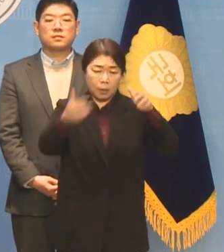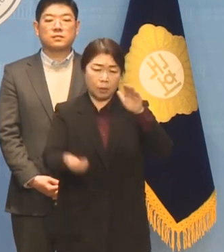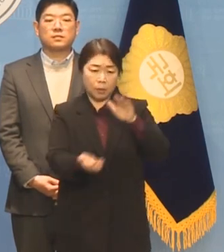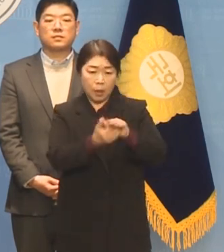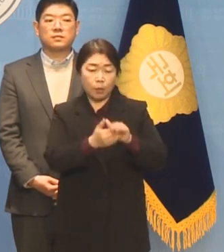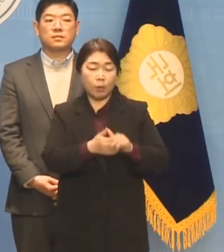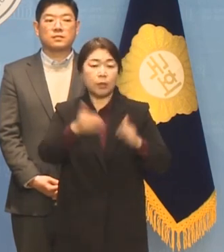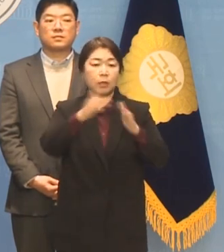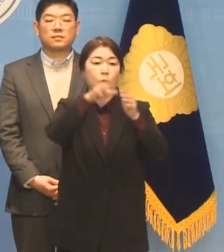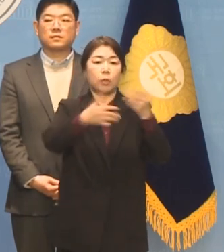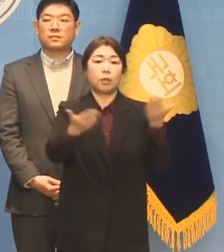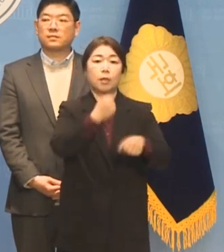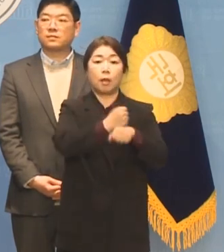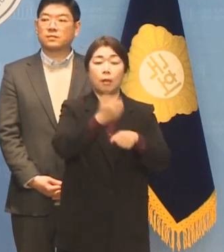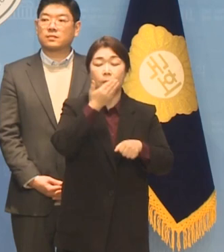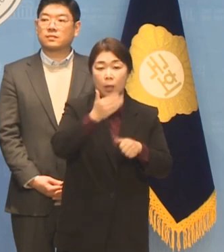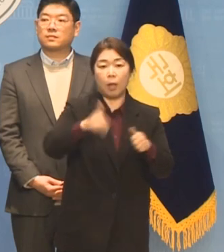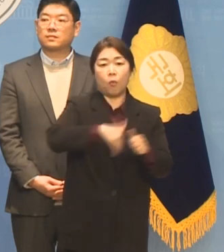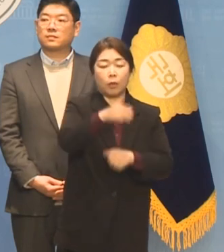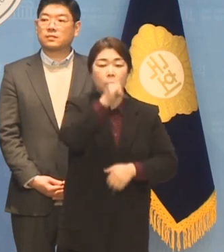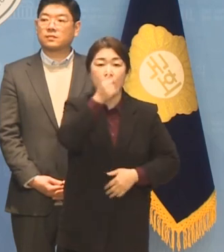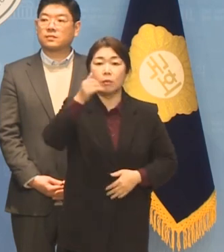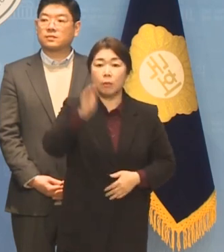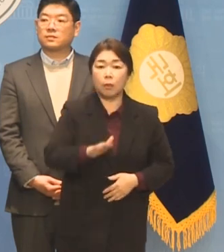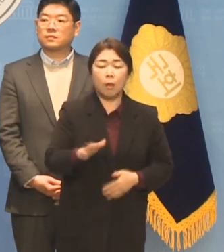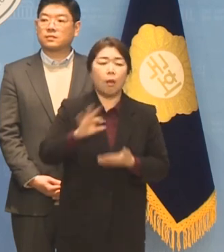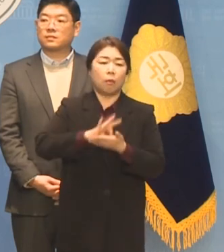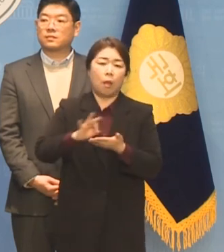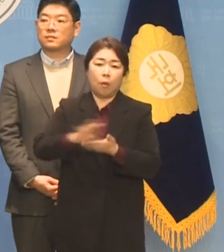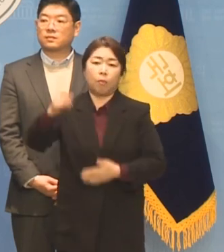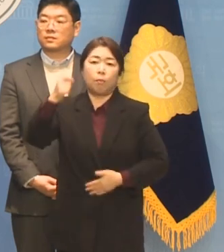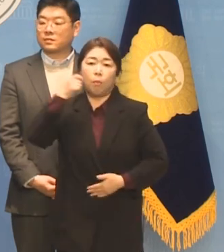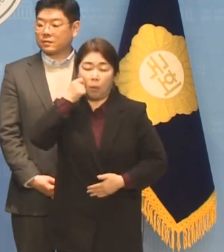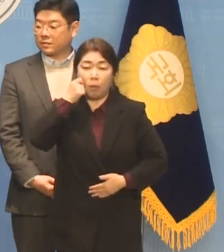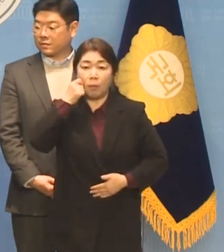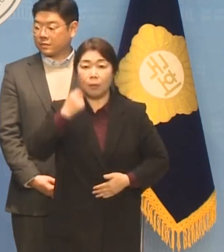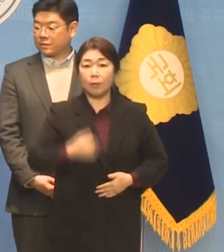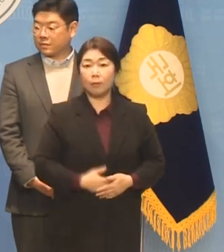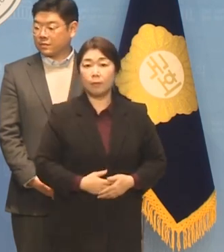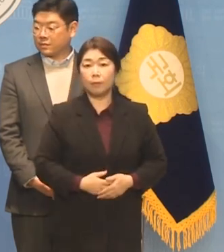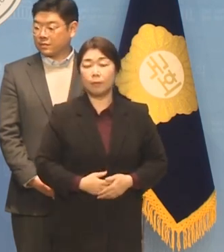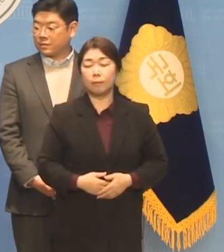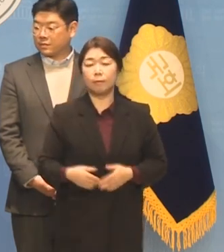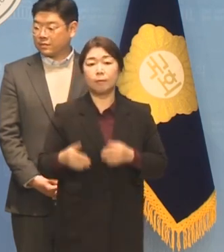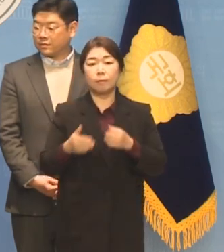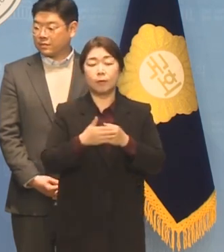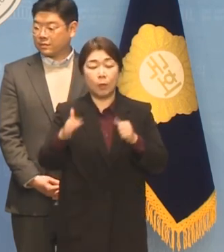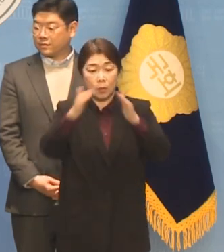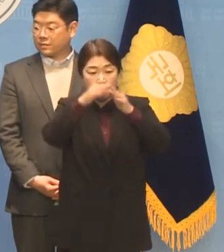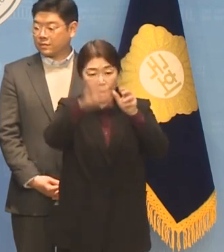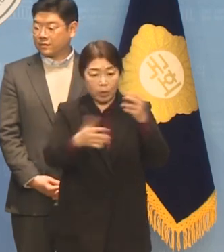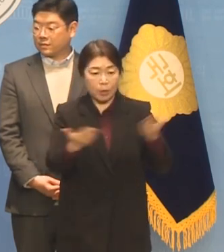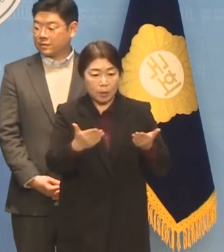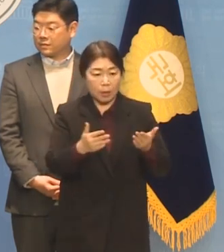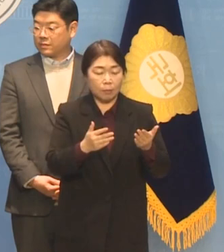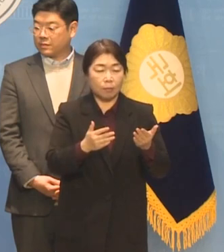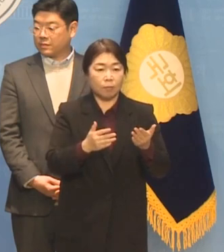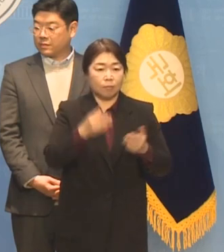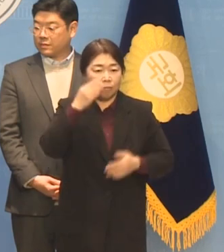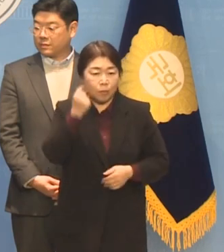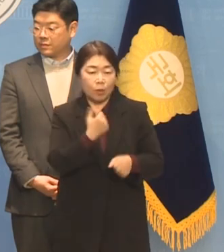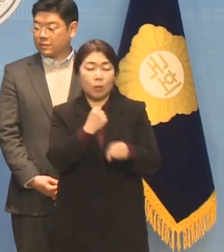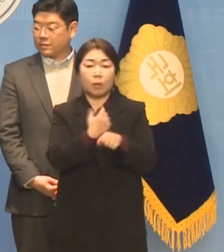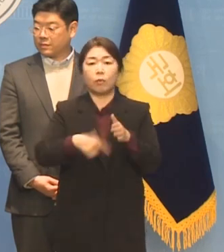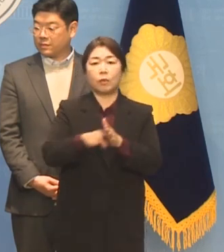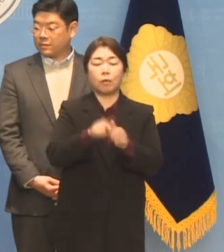최고의 재택근무 환경을 가지고 있어도 활용하지 못하고 있습니다. 따라서 우리는 재택근무 활성화를 위한